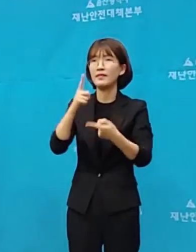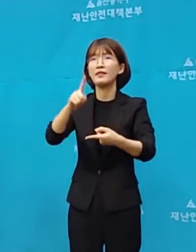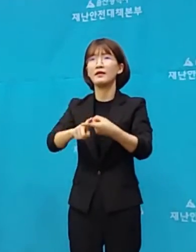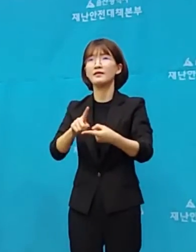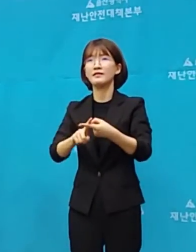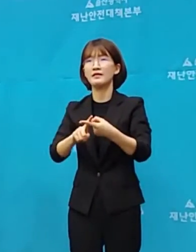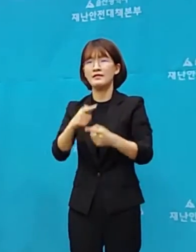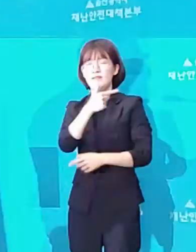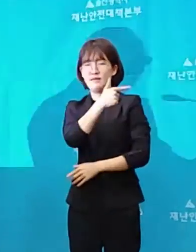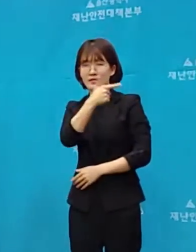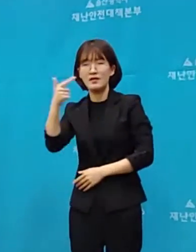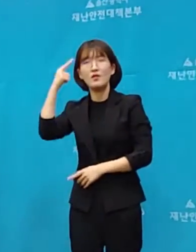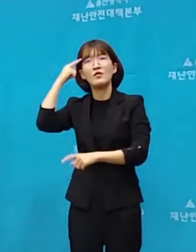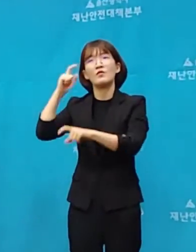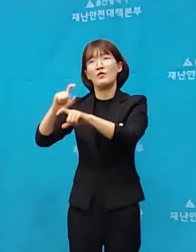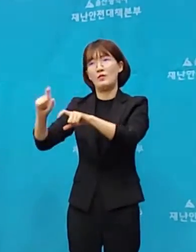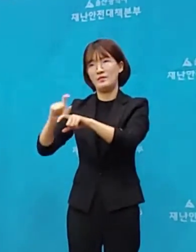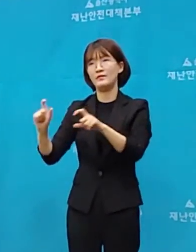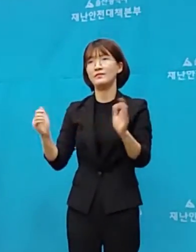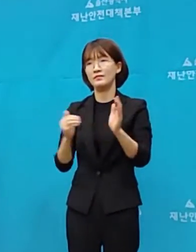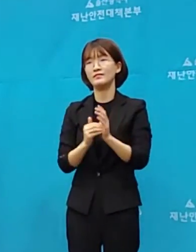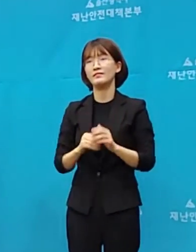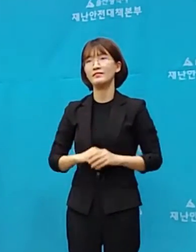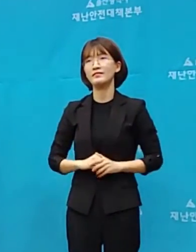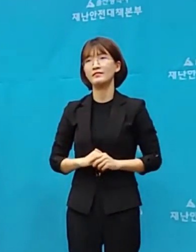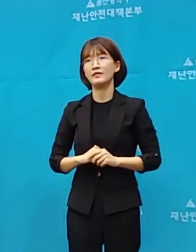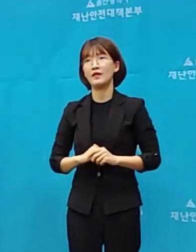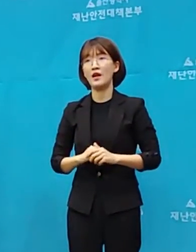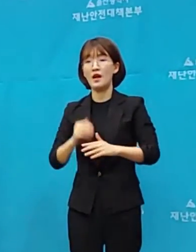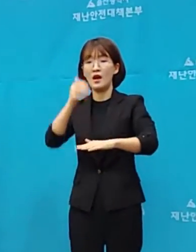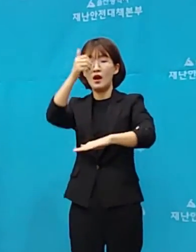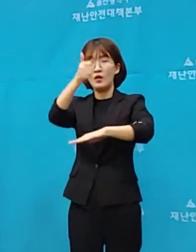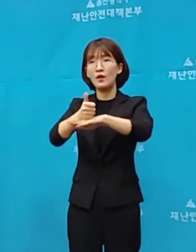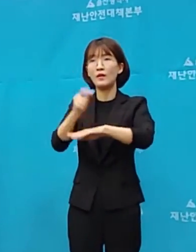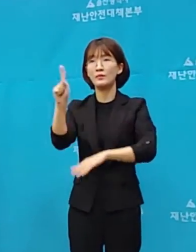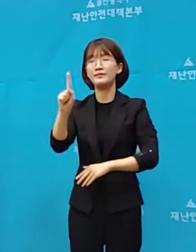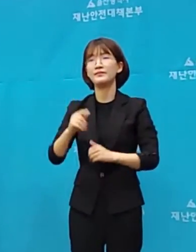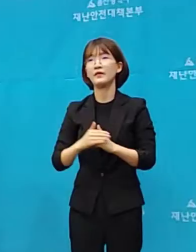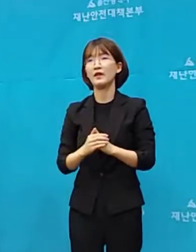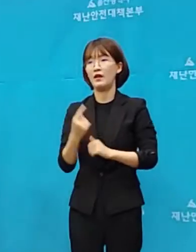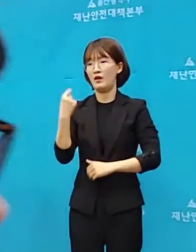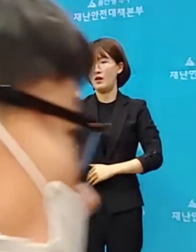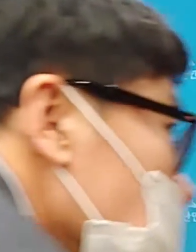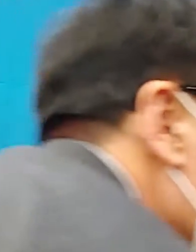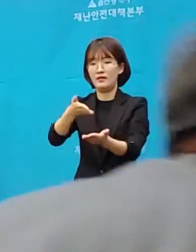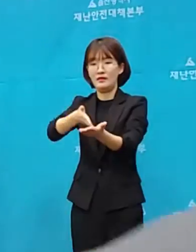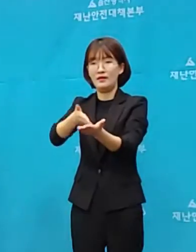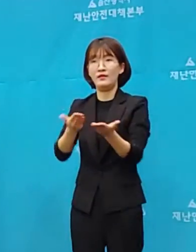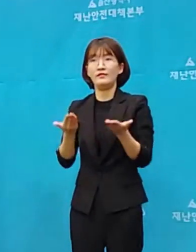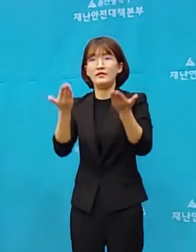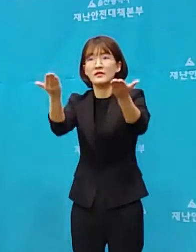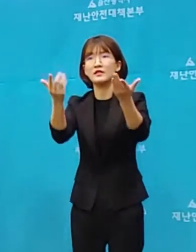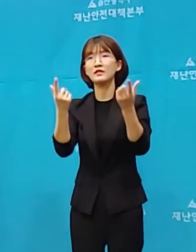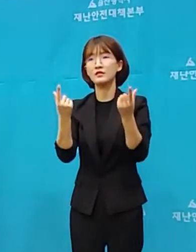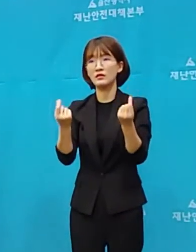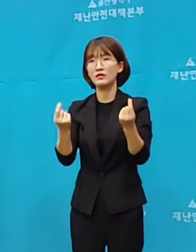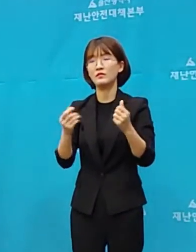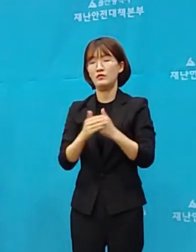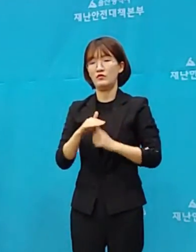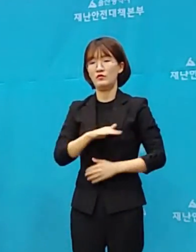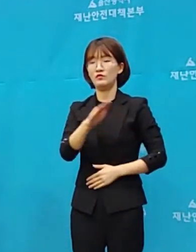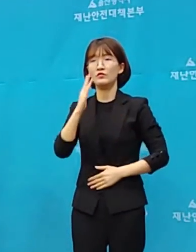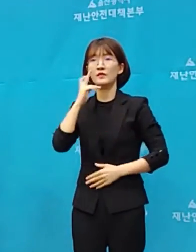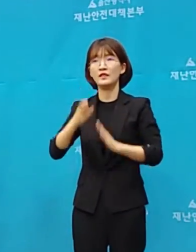것인지 깊은 고민을 해왔습니다. 그 결과 어제 불평해드린 바와 같이 우리